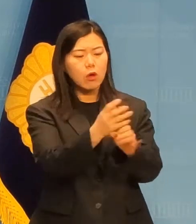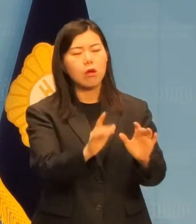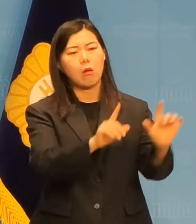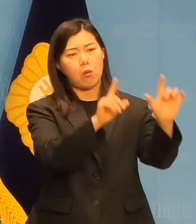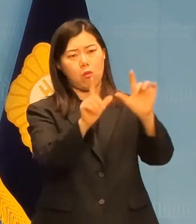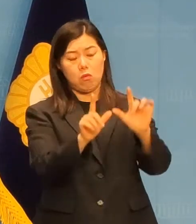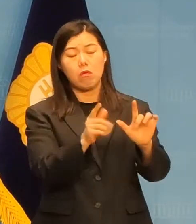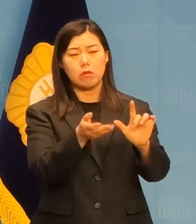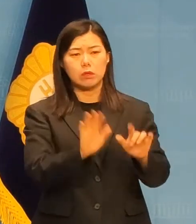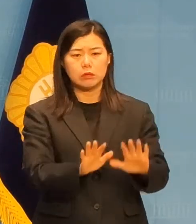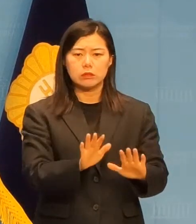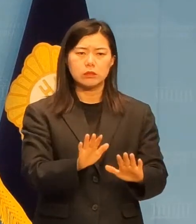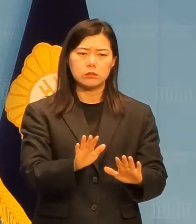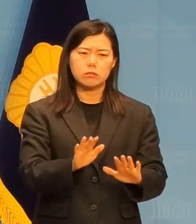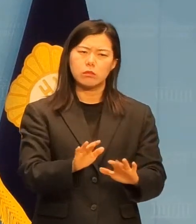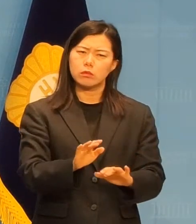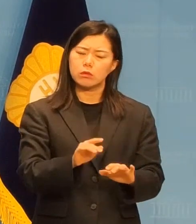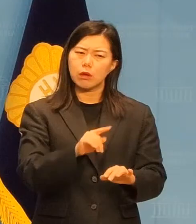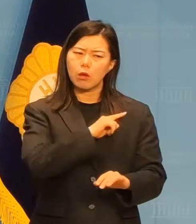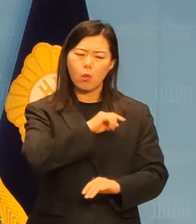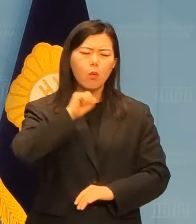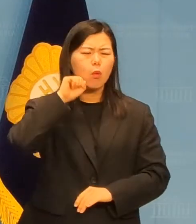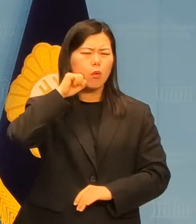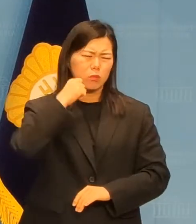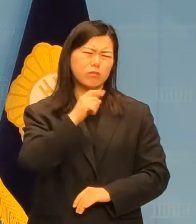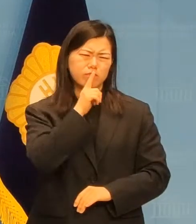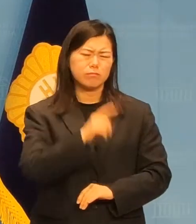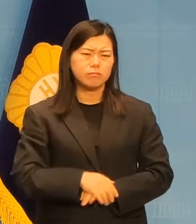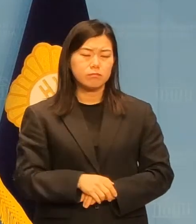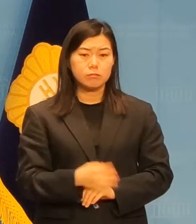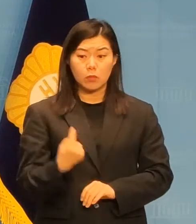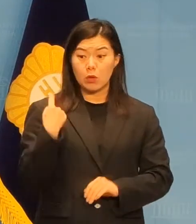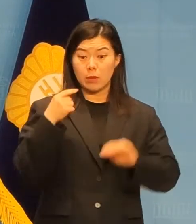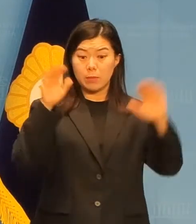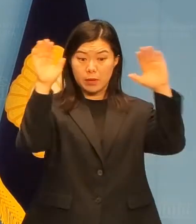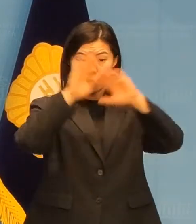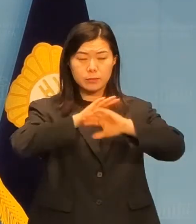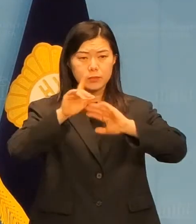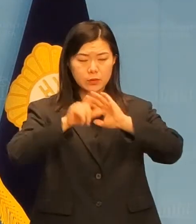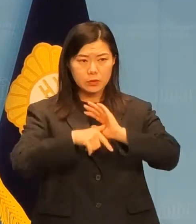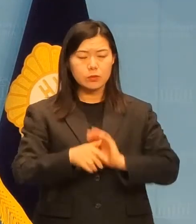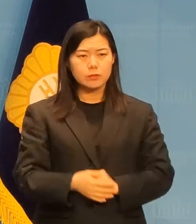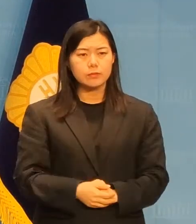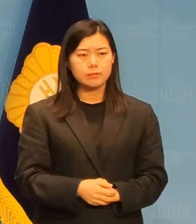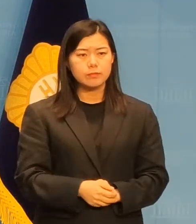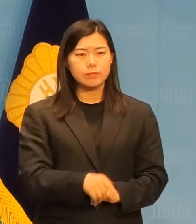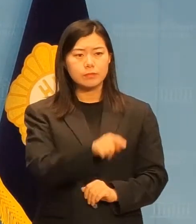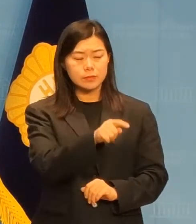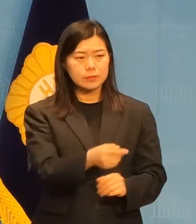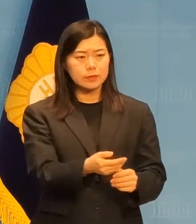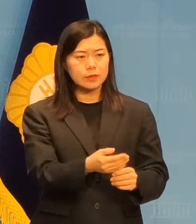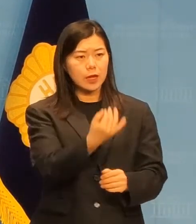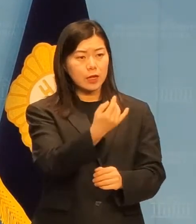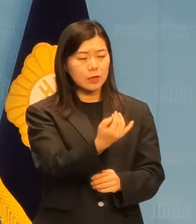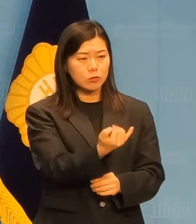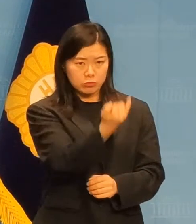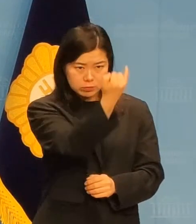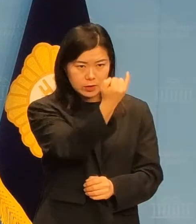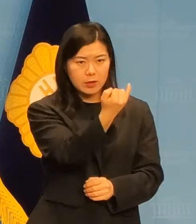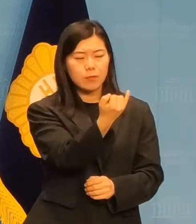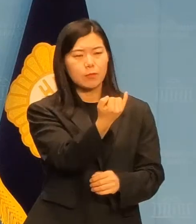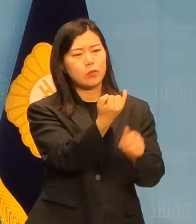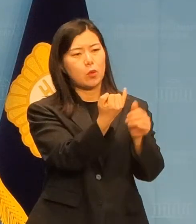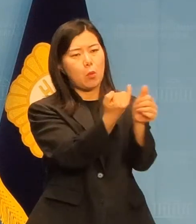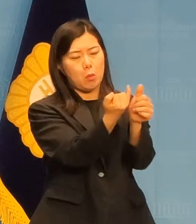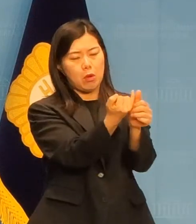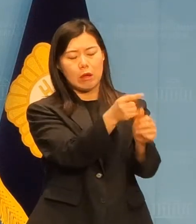시기로 지금 접어들고 있다고 합니다. 어제 밤에도 저희 북경에서 일하고 계시는 누님과 매형하고